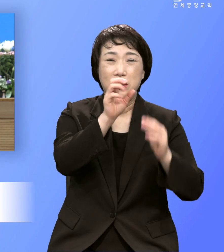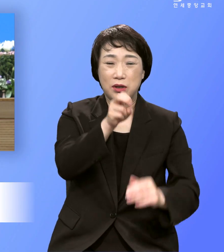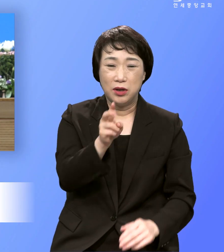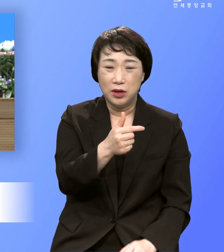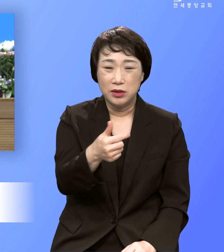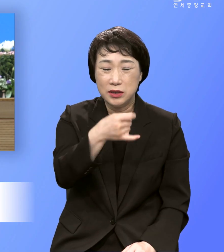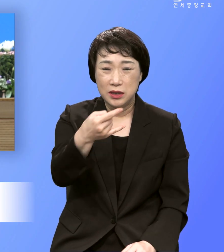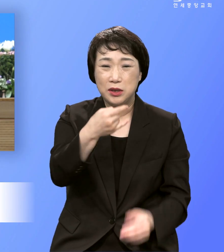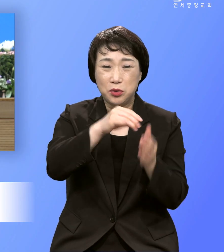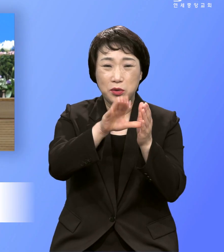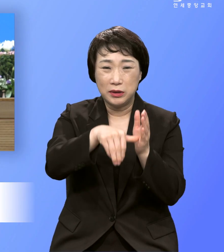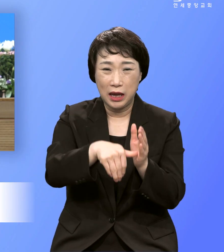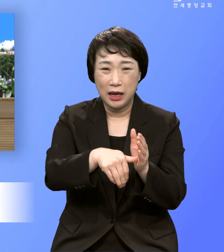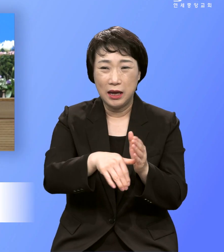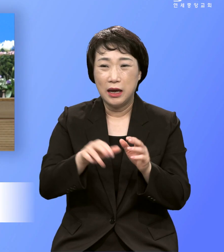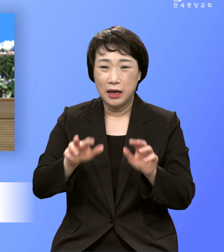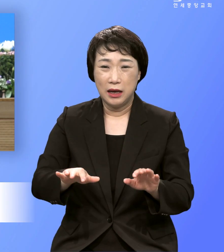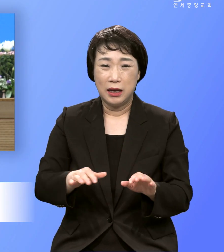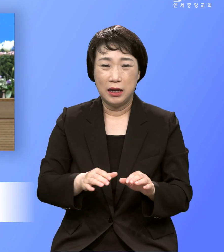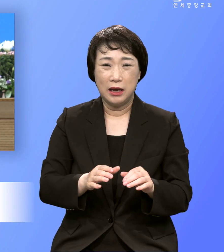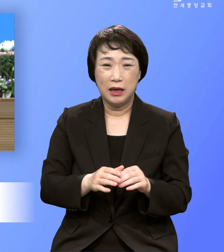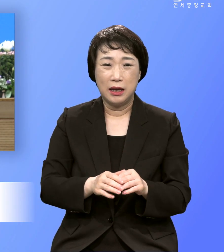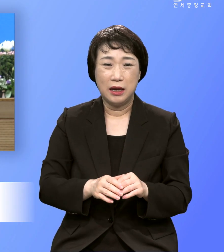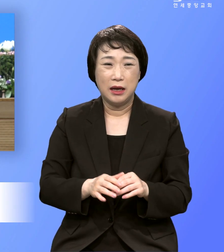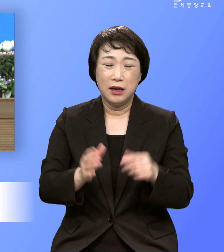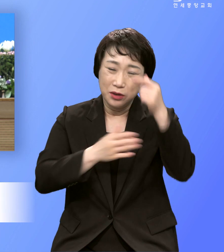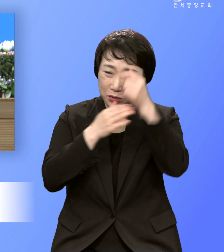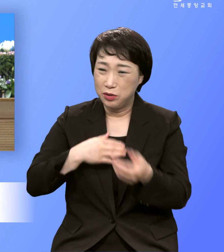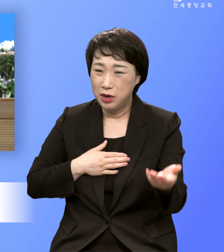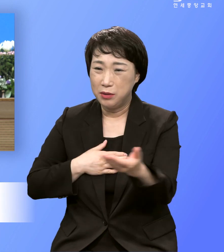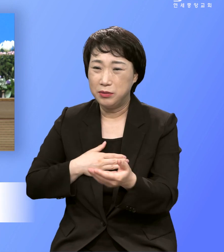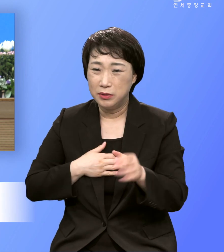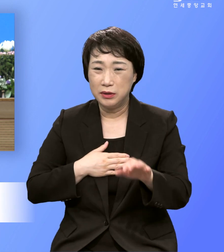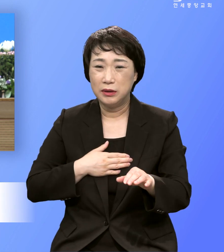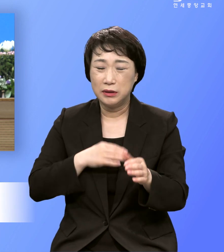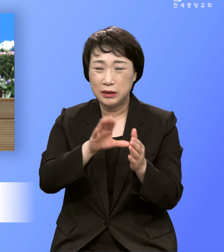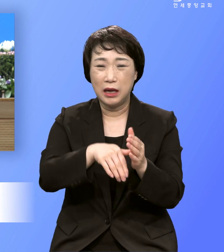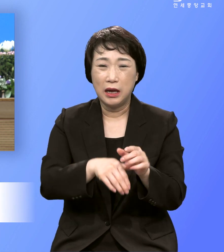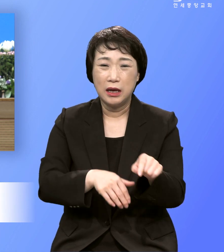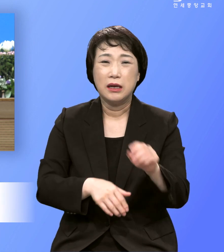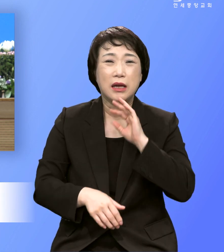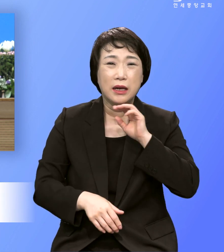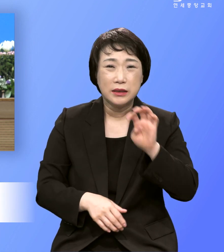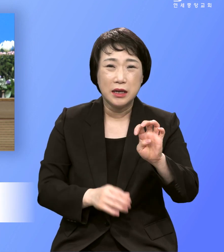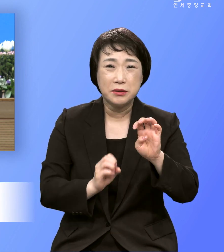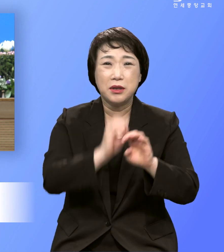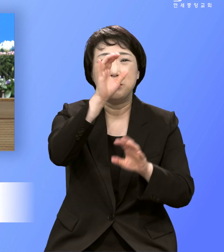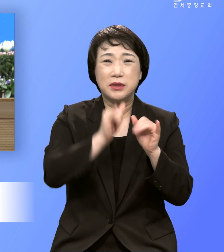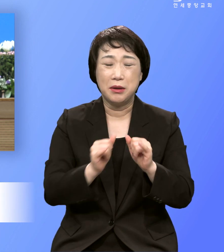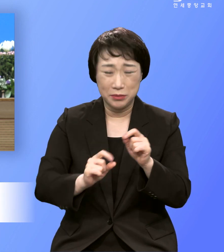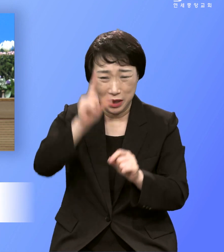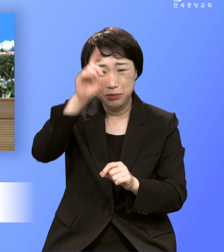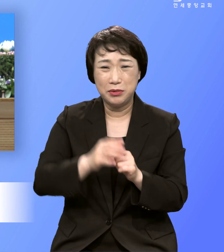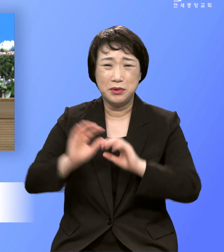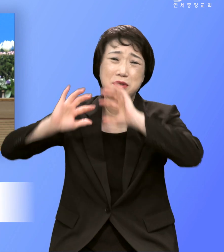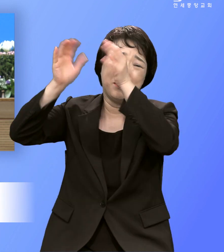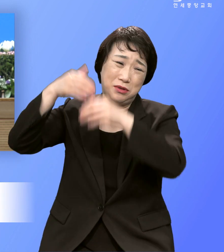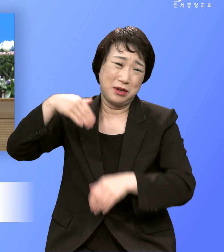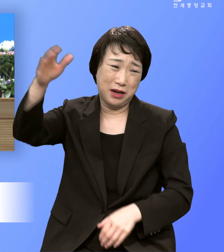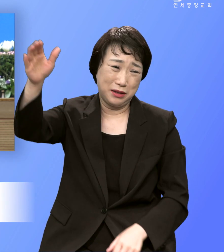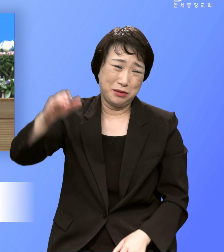나이 40이 넘은 분들은 거의 천국 갔어. 그들이 너무 보고 싶은 거야.